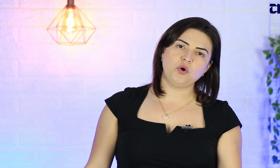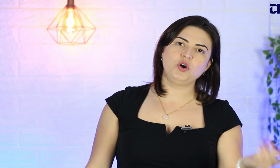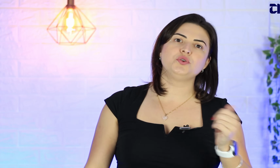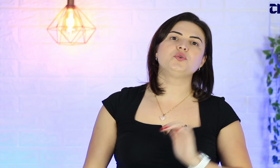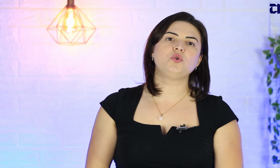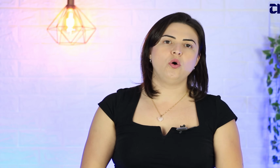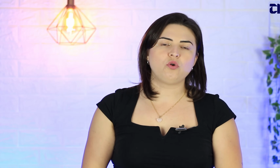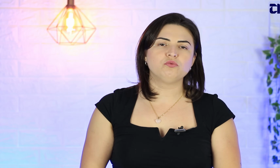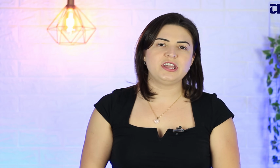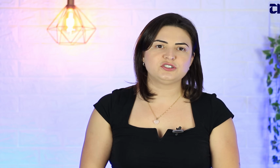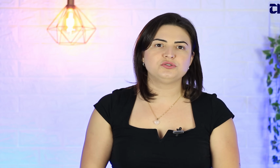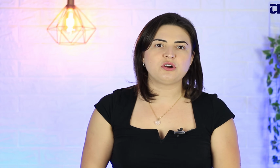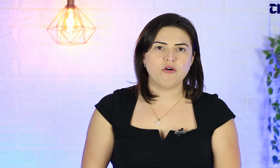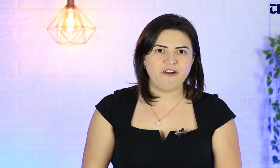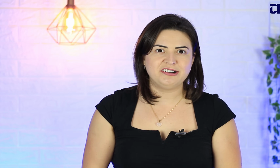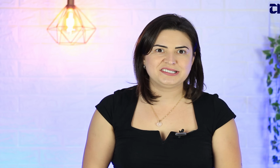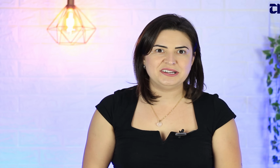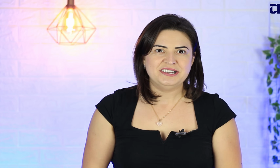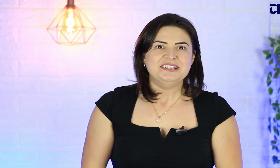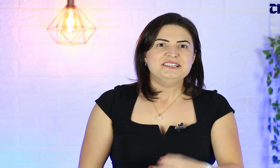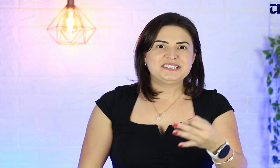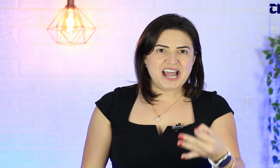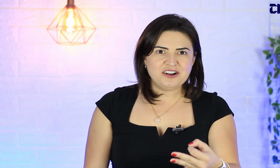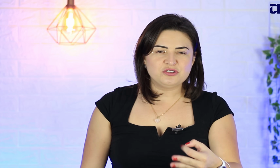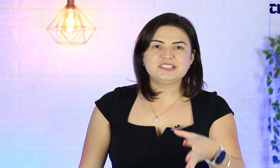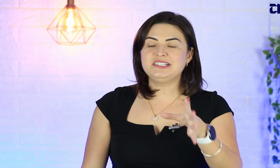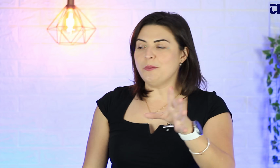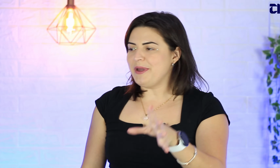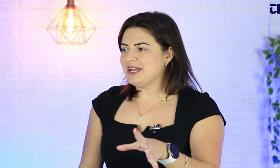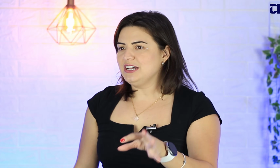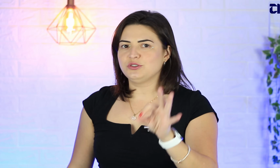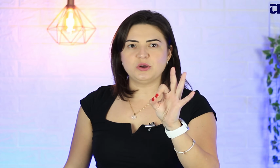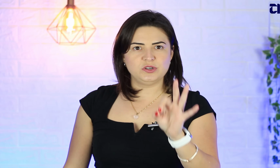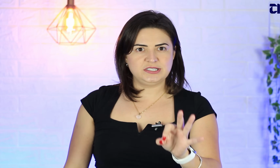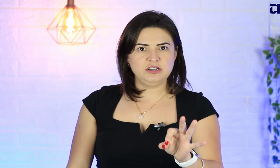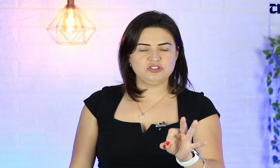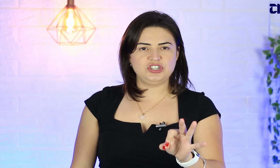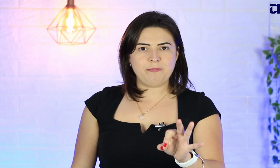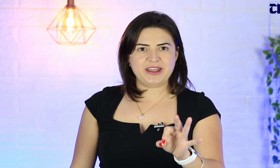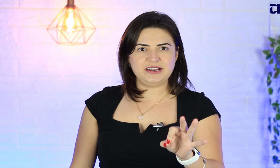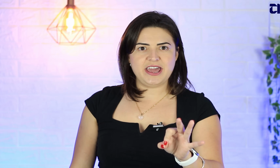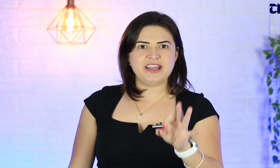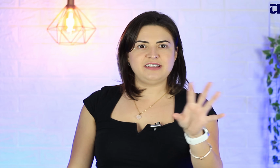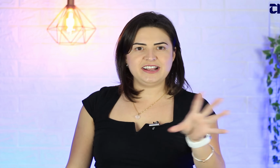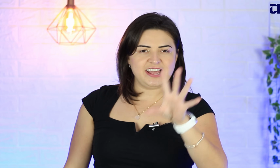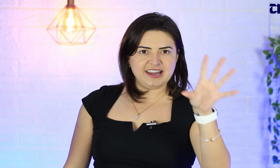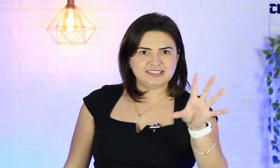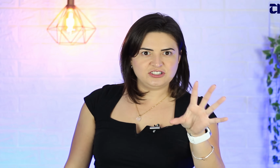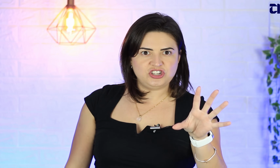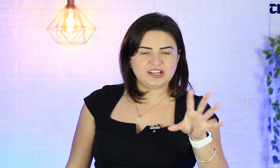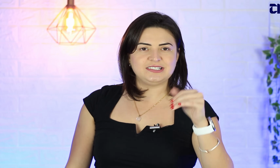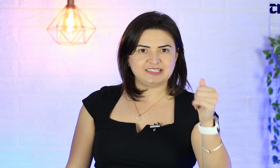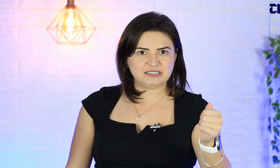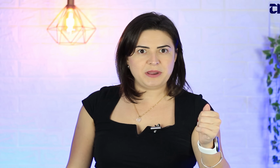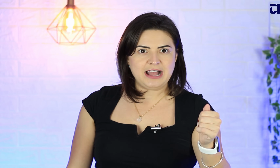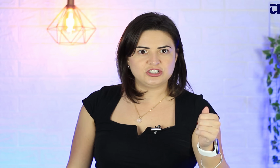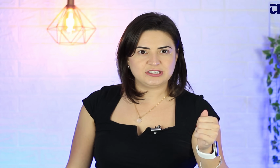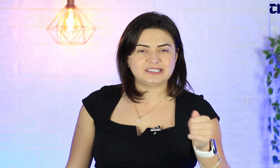acordo com o contexto da conversa. Certo? Vocês estão pegando? Estão gostando de aprender, entender essas dicas, essas práticas?